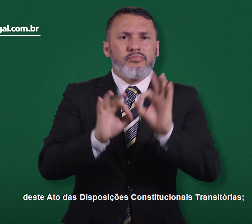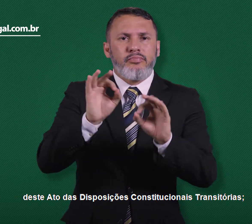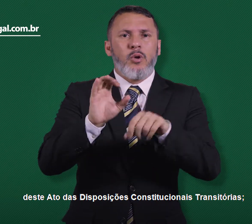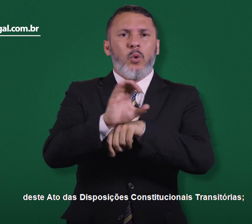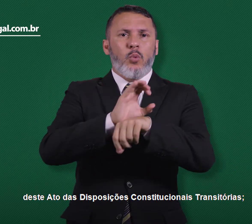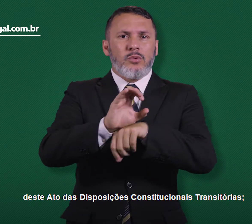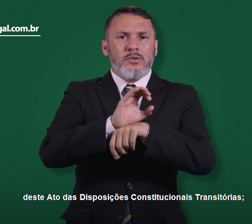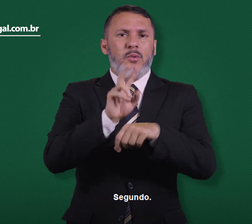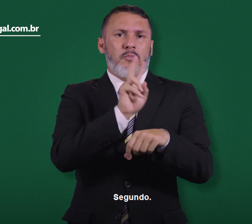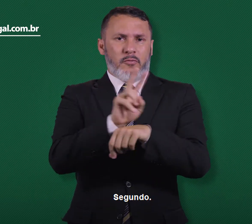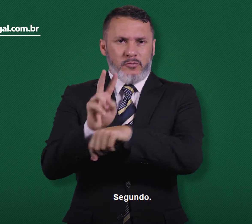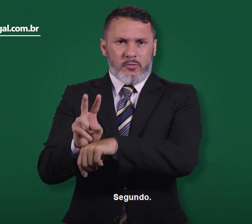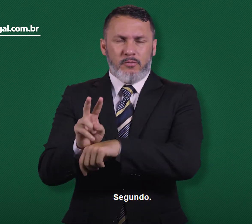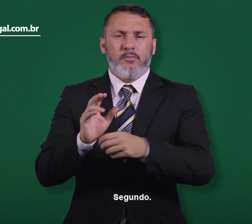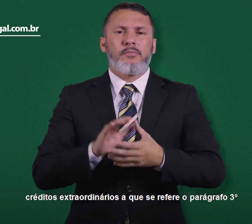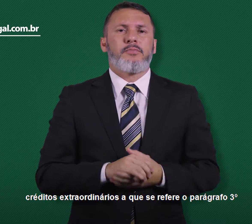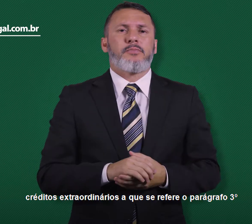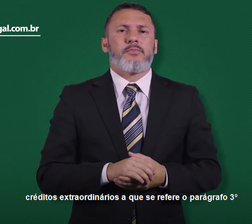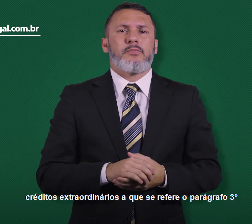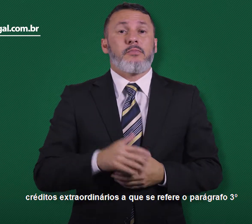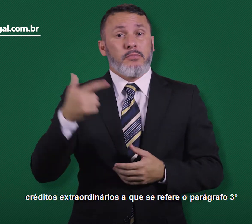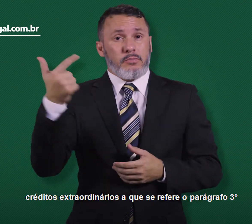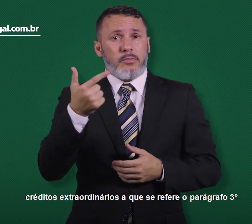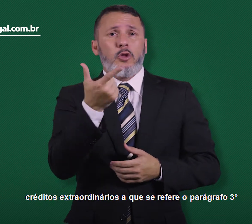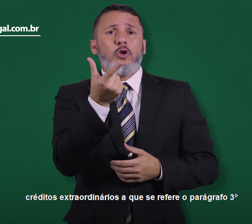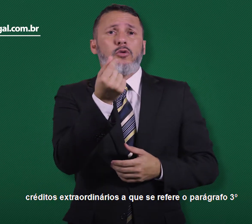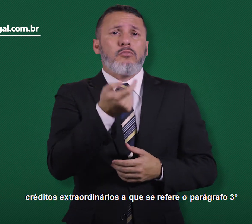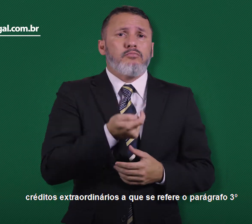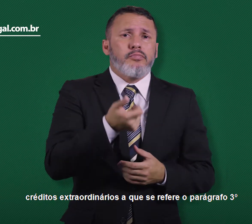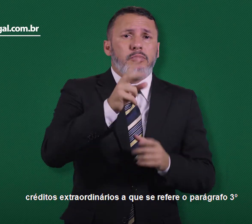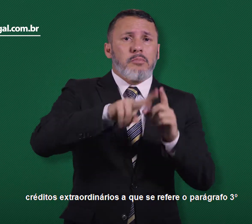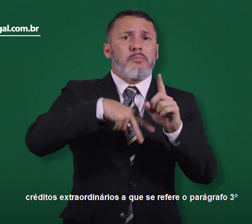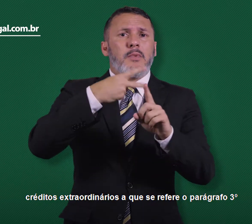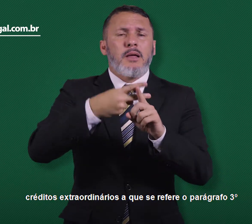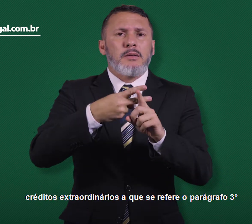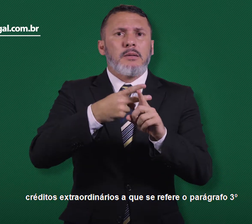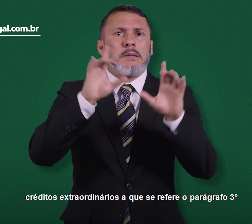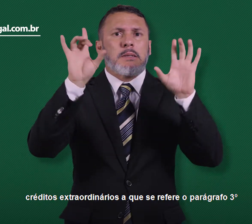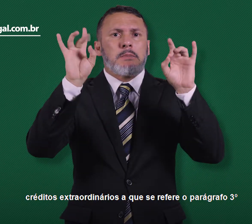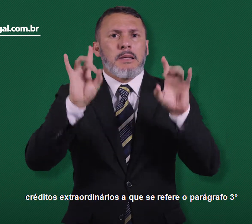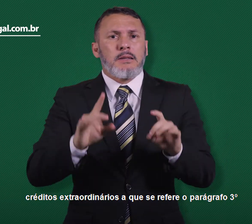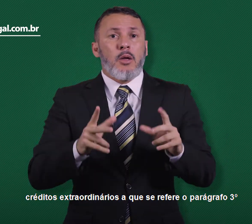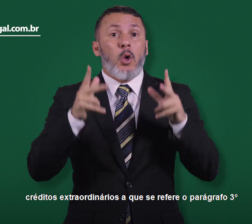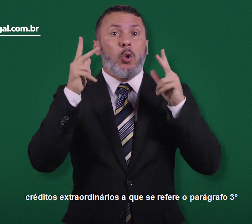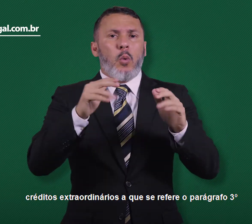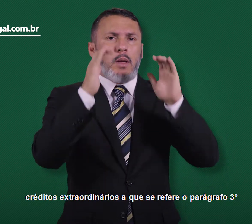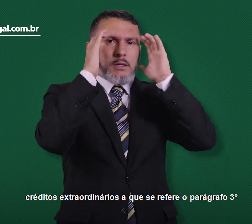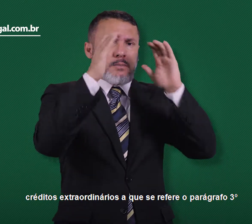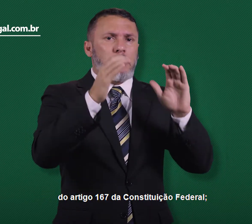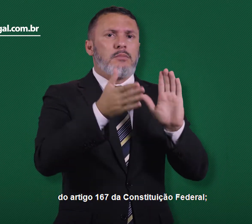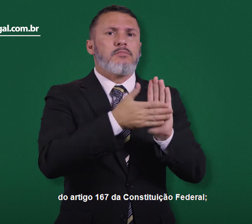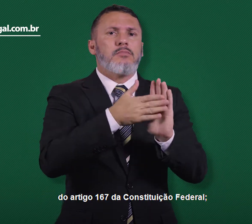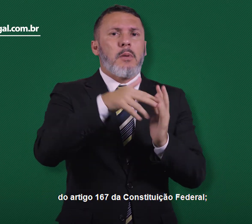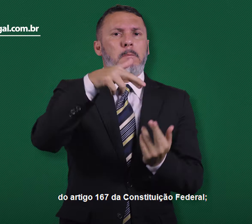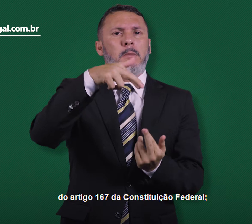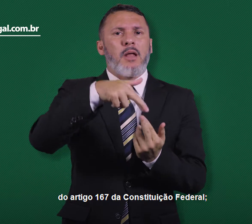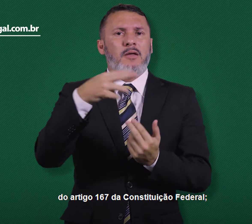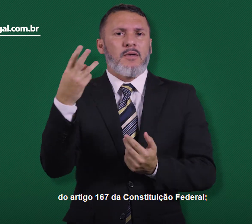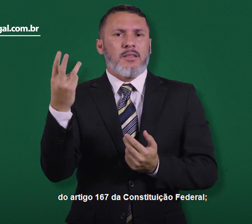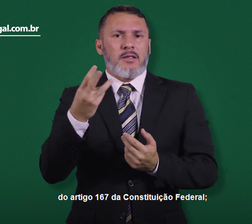transitórias. Segundo, créditos extraordinários, a que se refere o parágrafo 3º do artigo